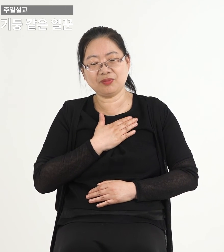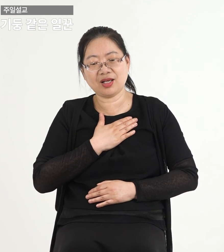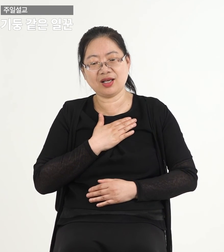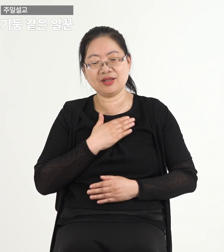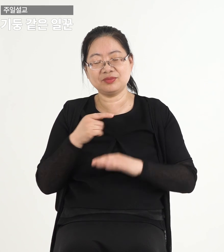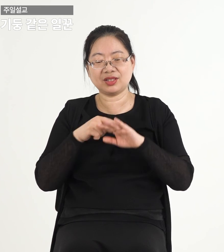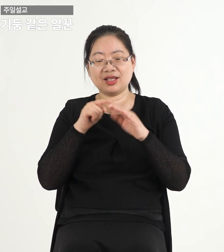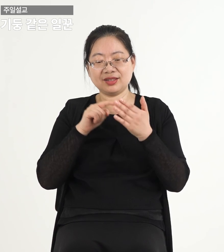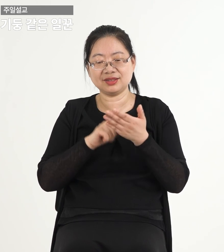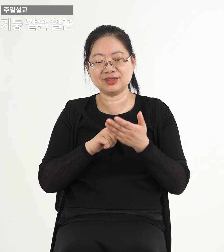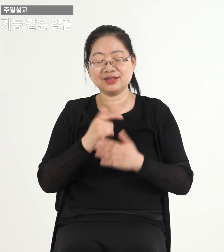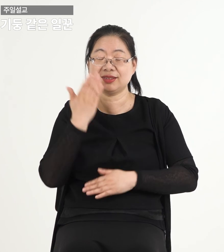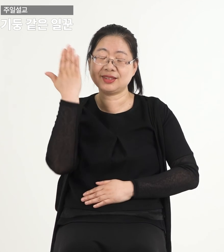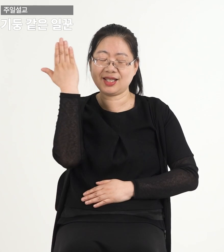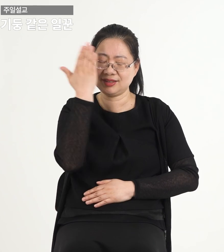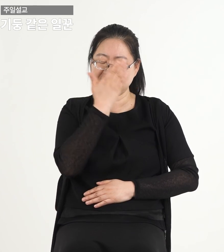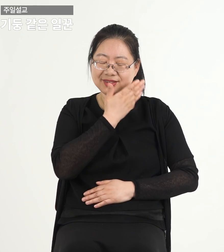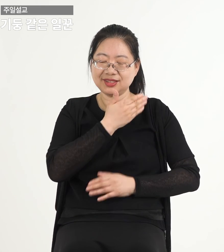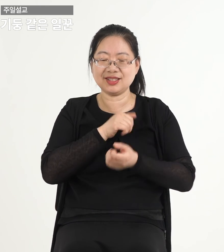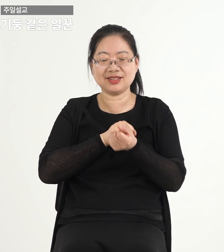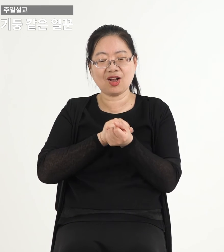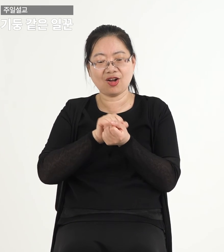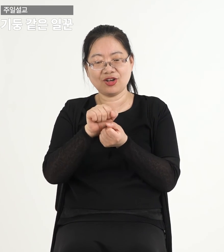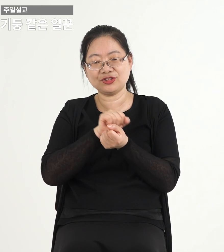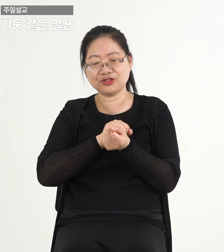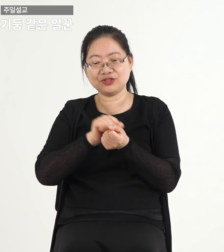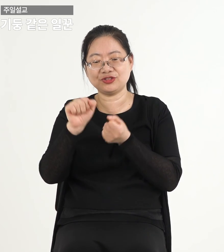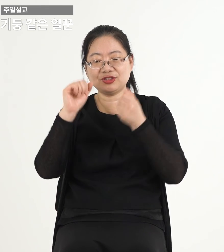나의 맘 깨끗게